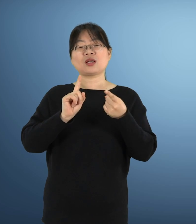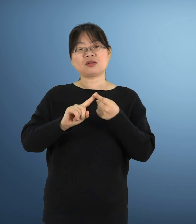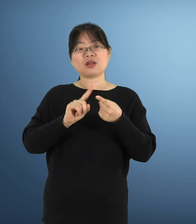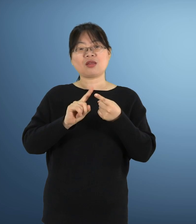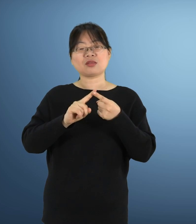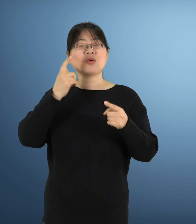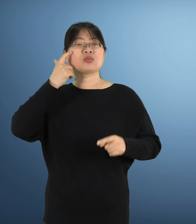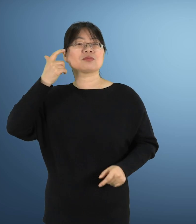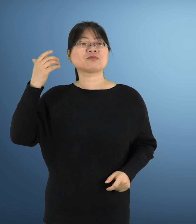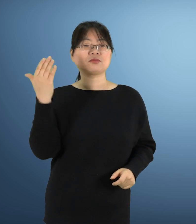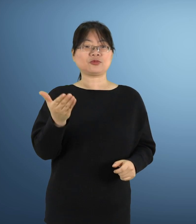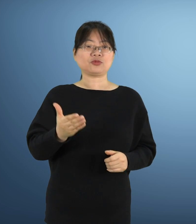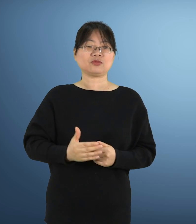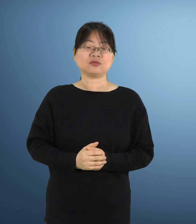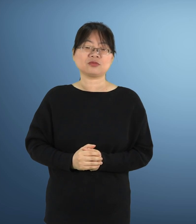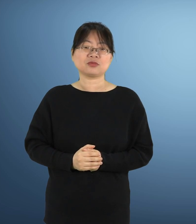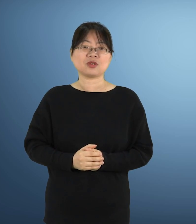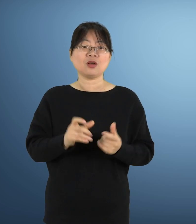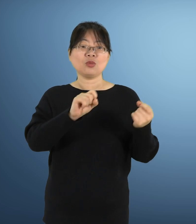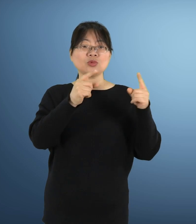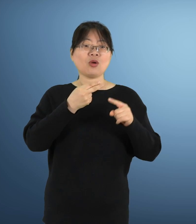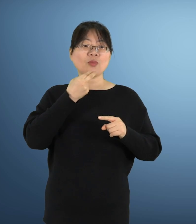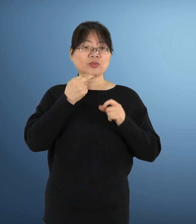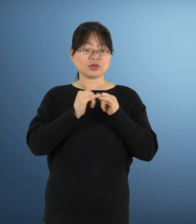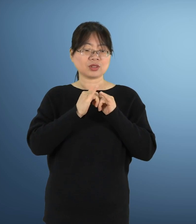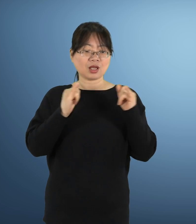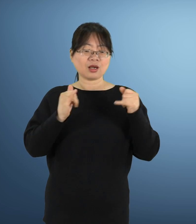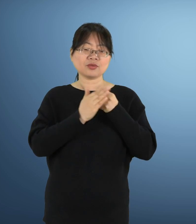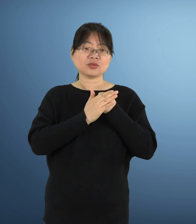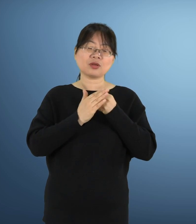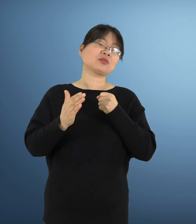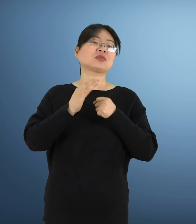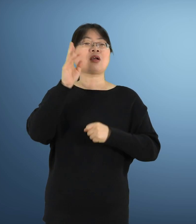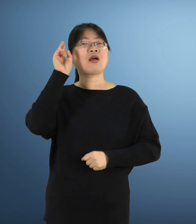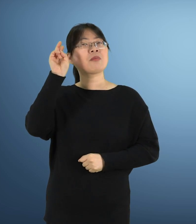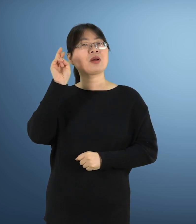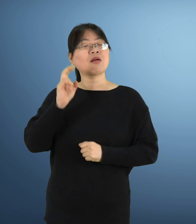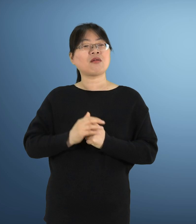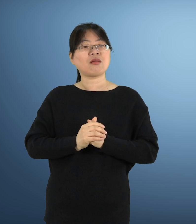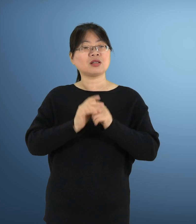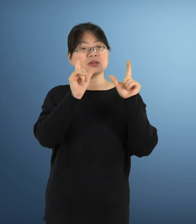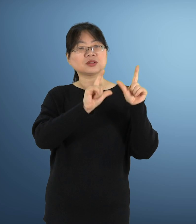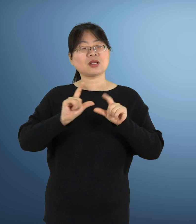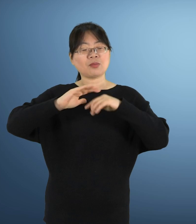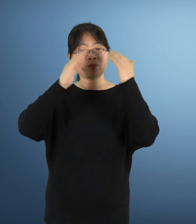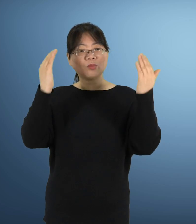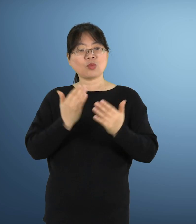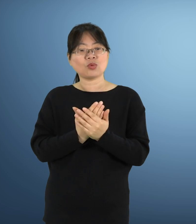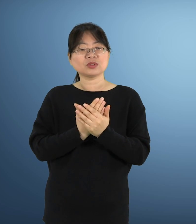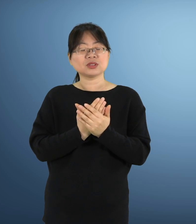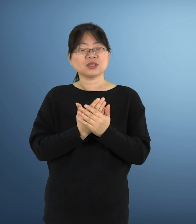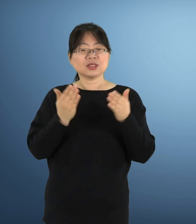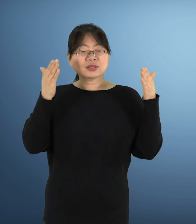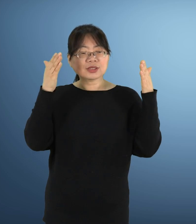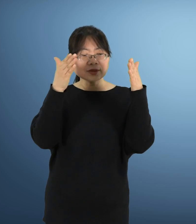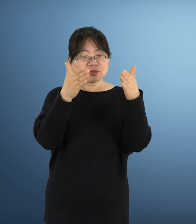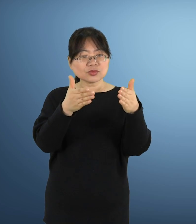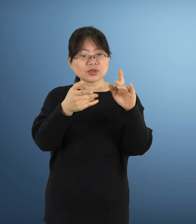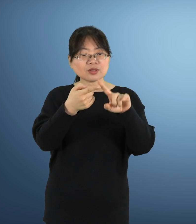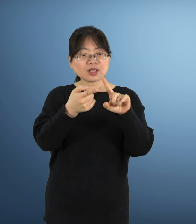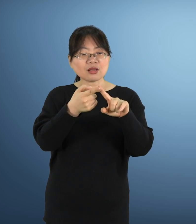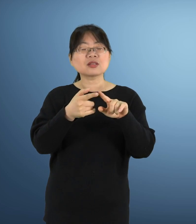물었어요. 부활을. 자, 부활이 없다는 사람들이니까 아무래도 삶의 모든 집중과